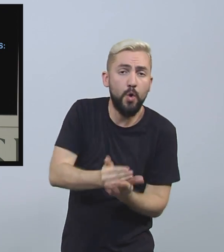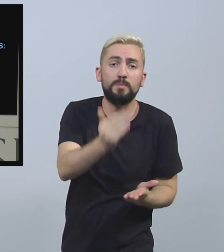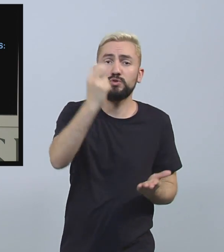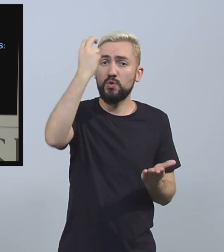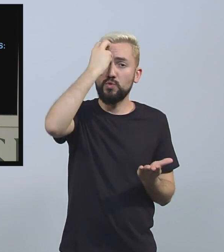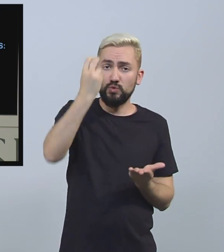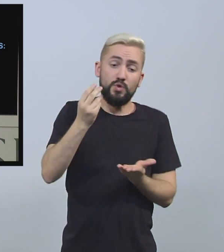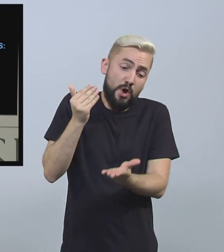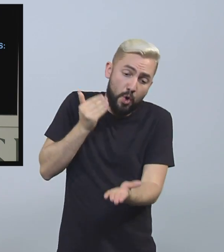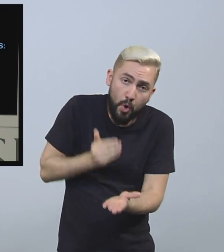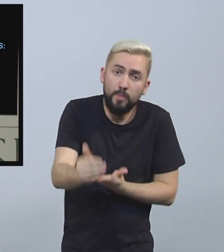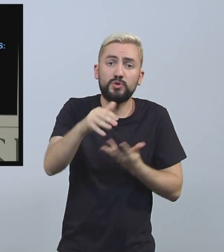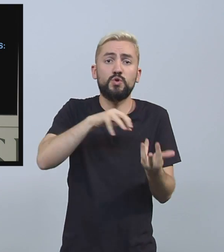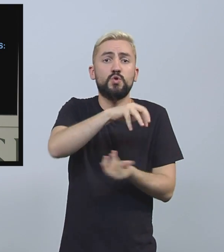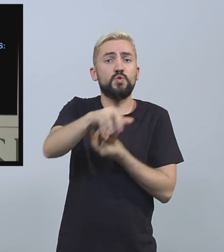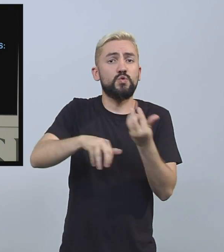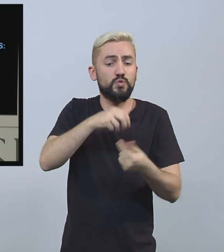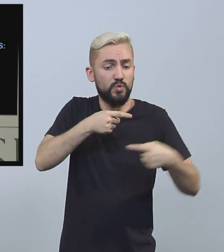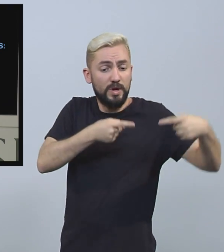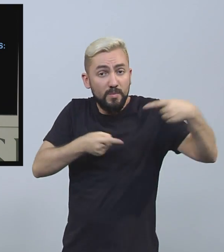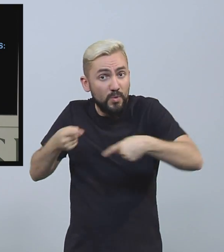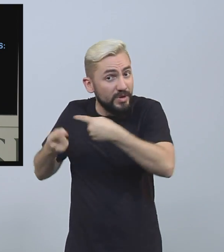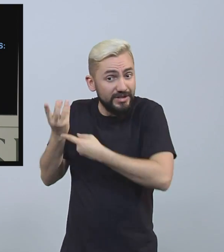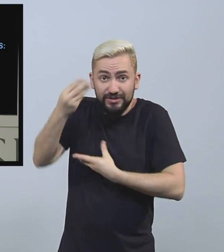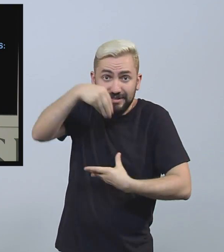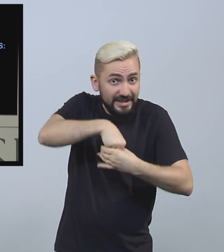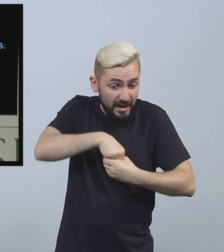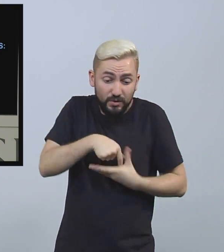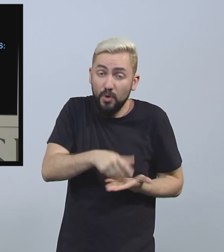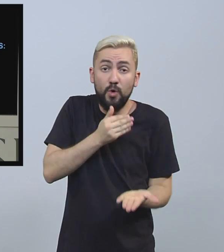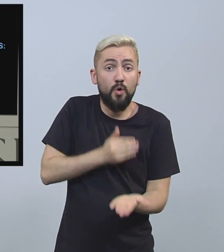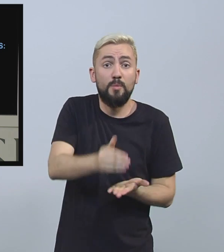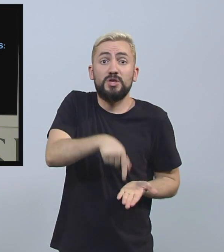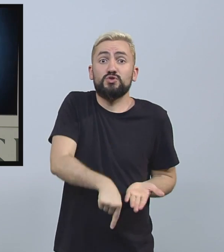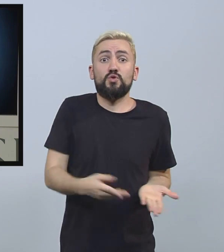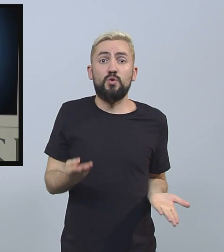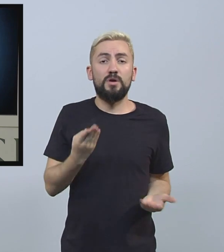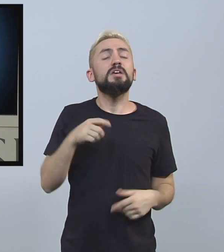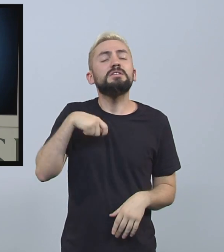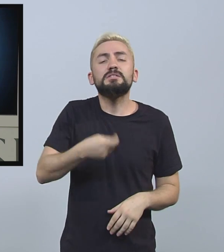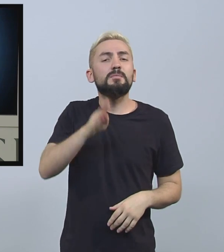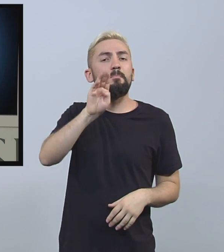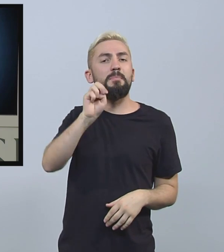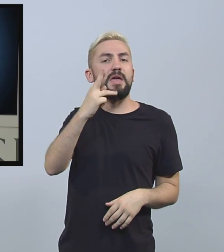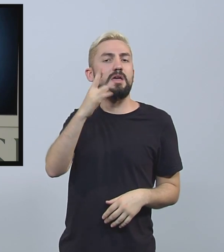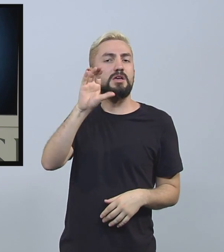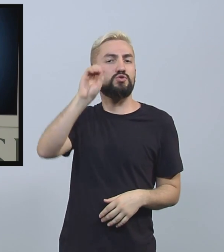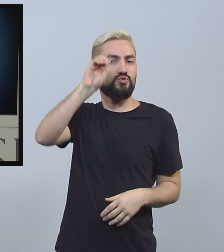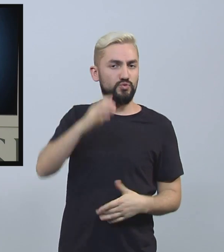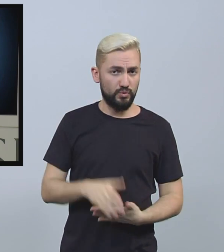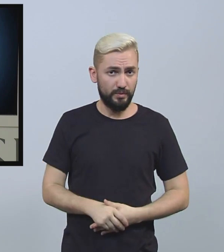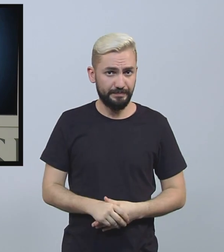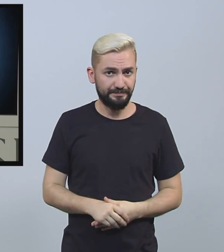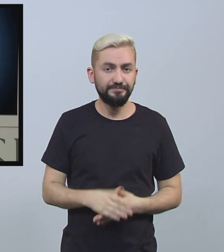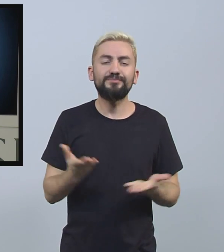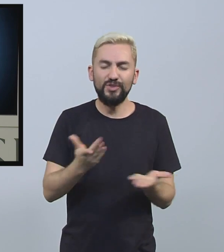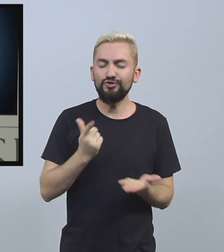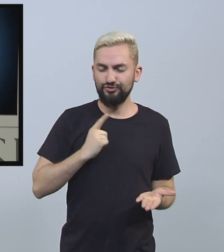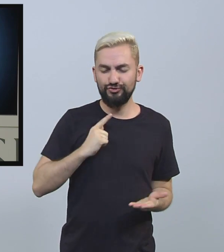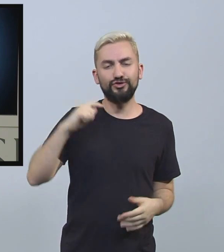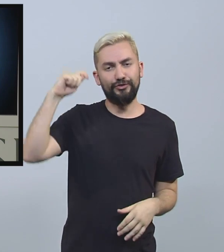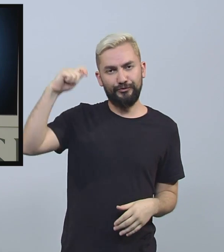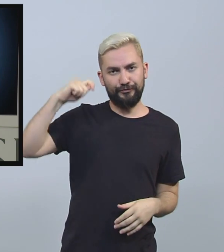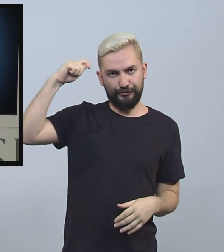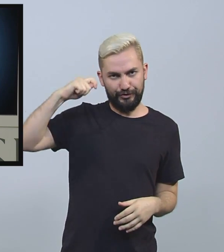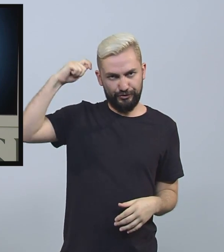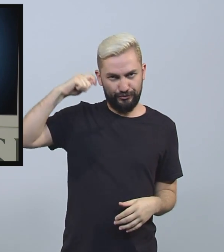dos movimentos políticos da comunidade surda nacional. Nesse vídeo, vocês vão ver